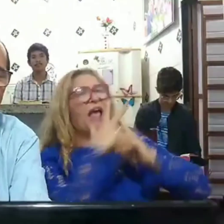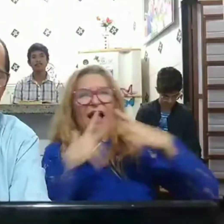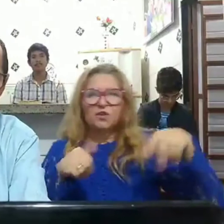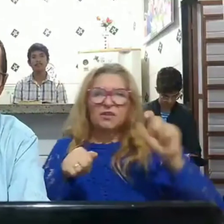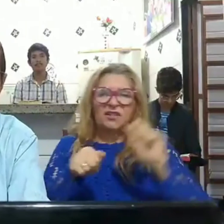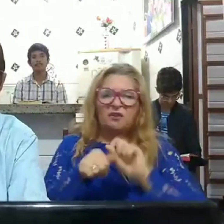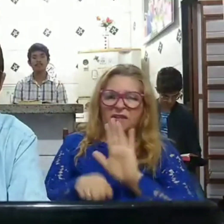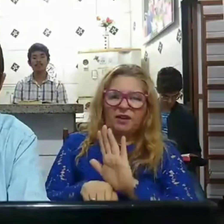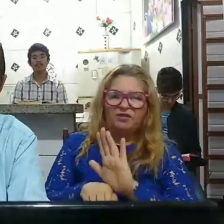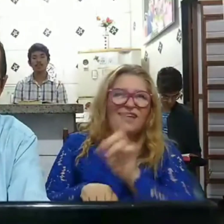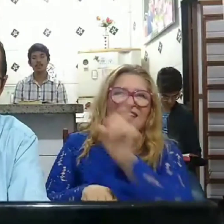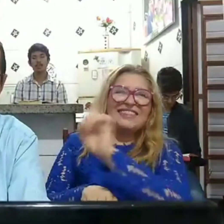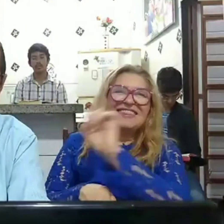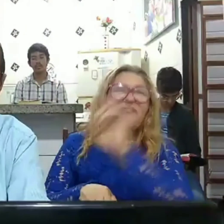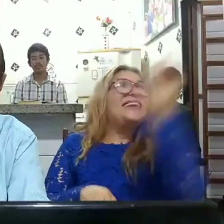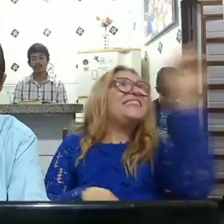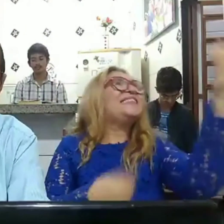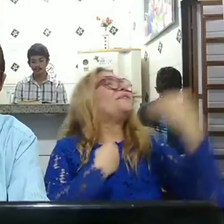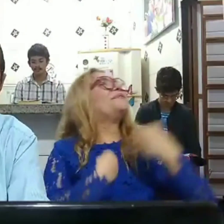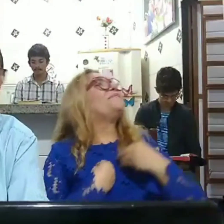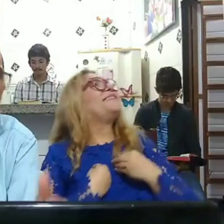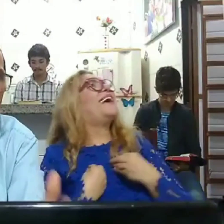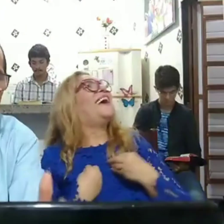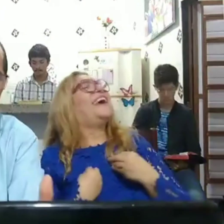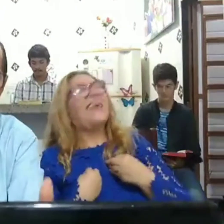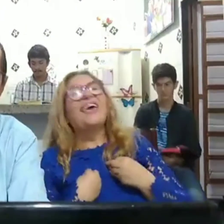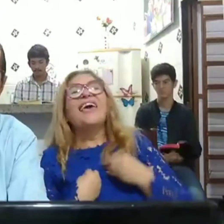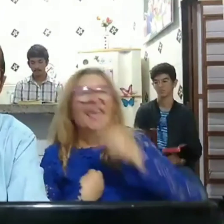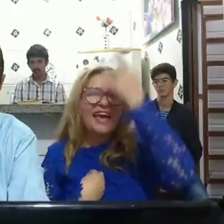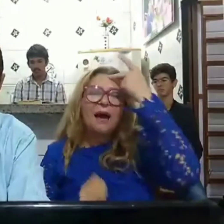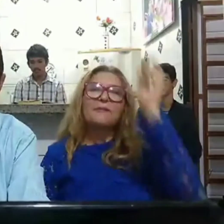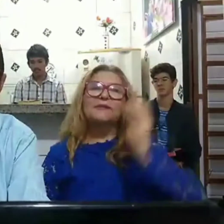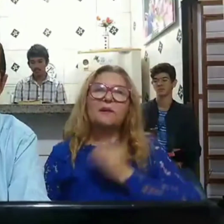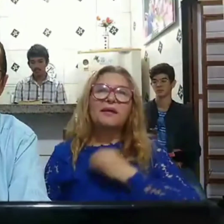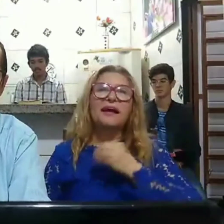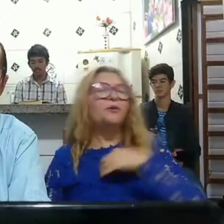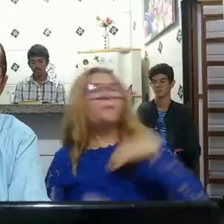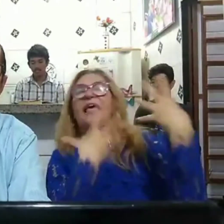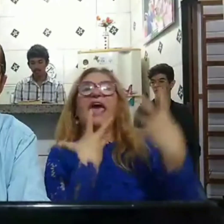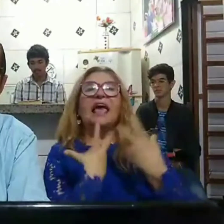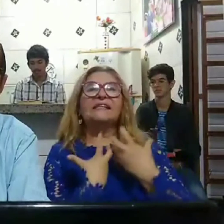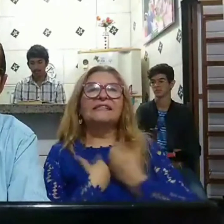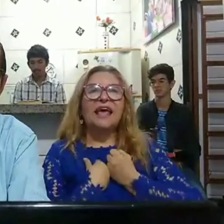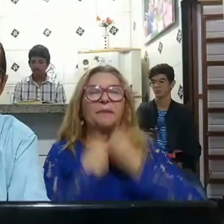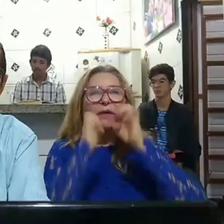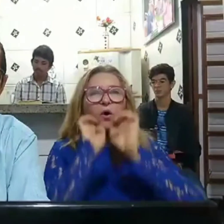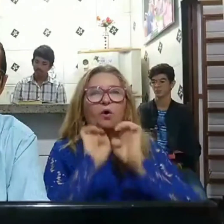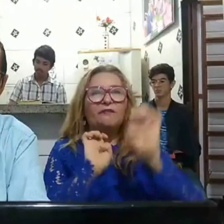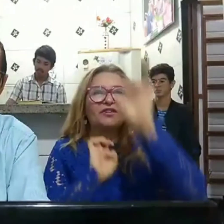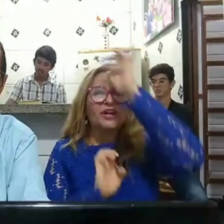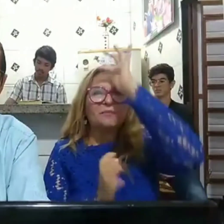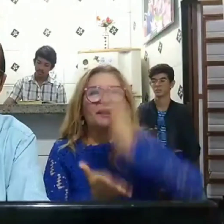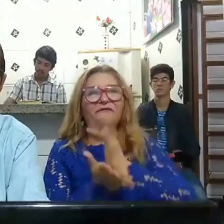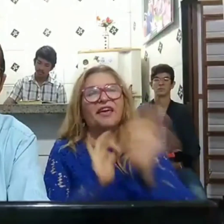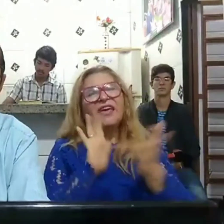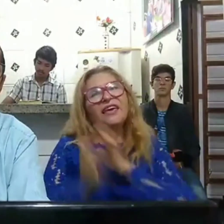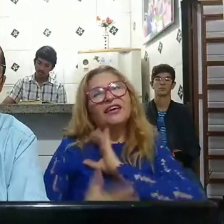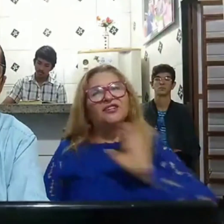que ninguém se glorie. O pecador, ele recebe a salvação pela fé em Jesus